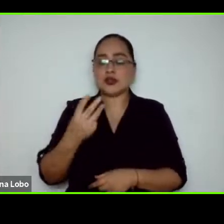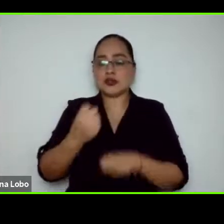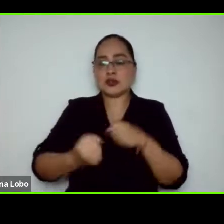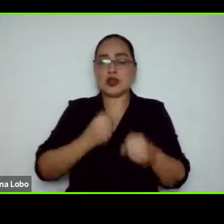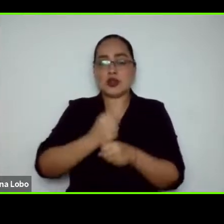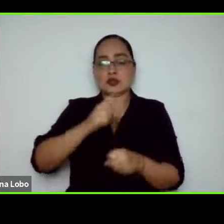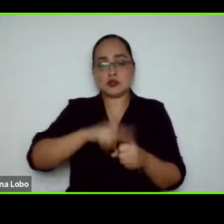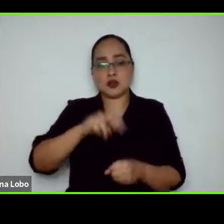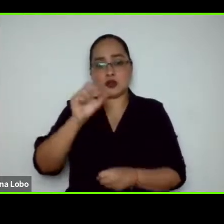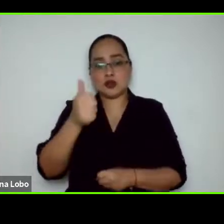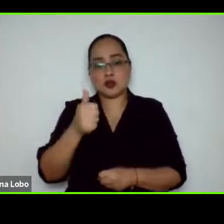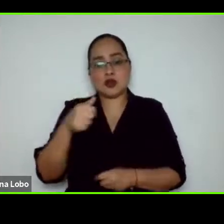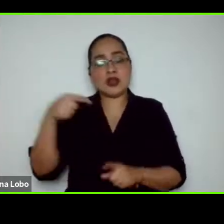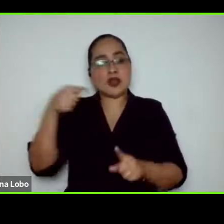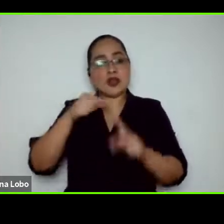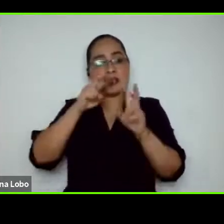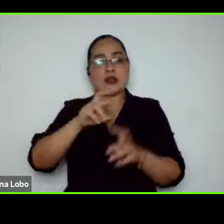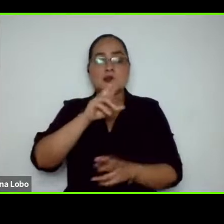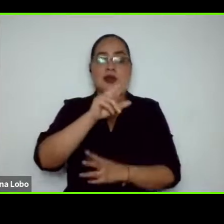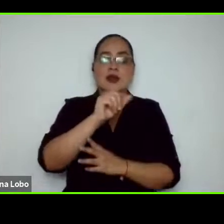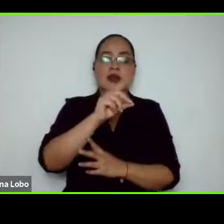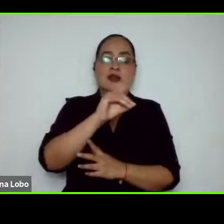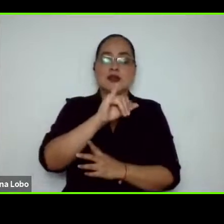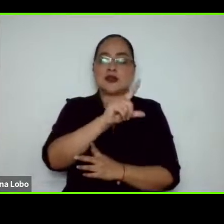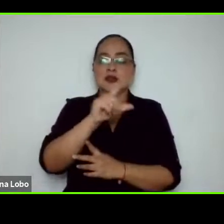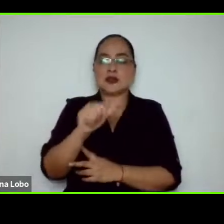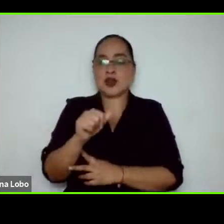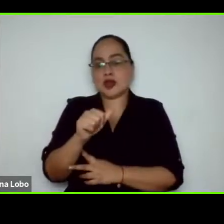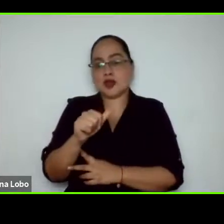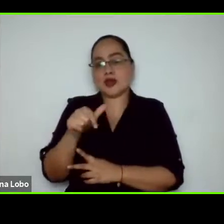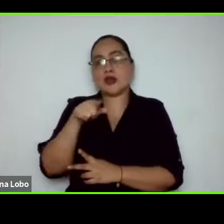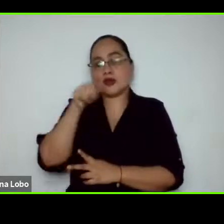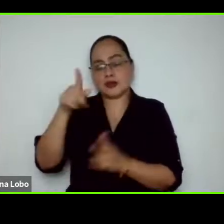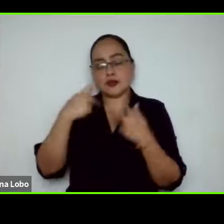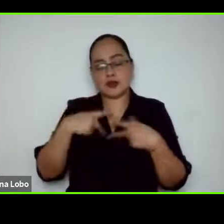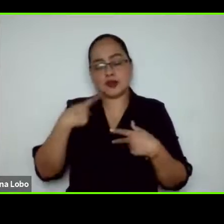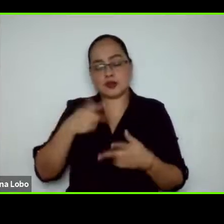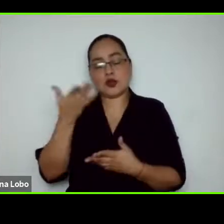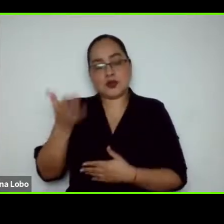el expediente del caso Radilla, pero donde